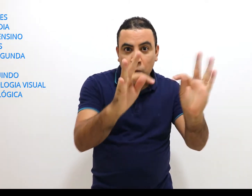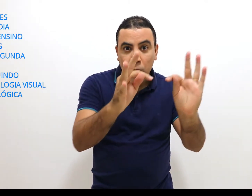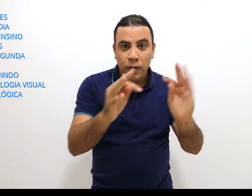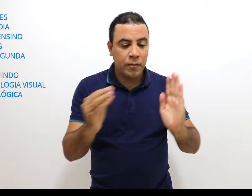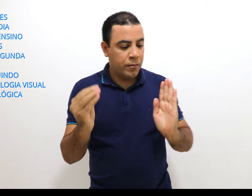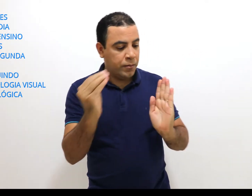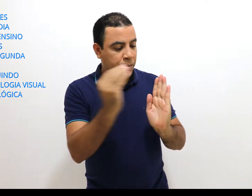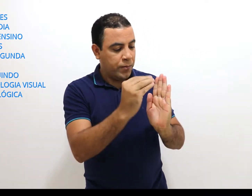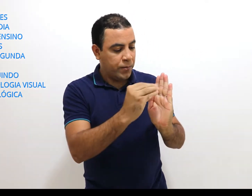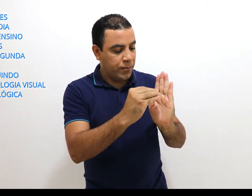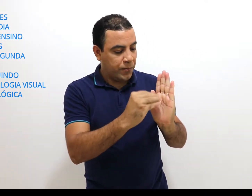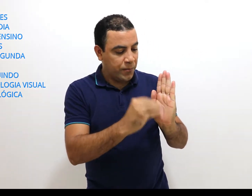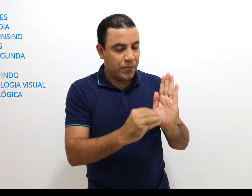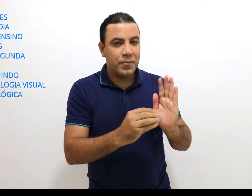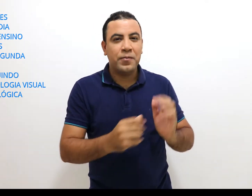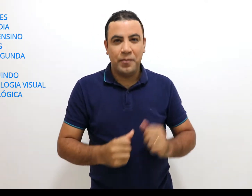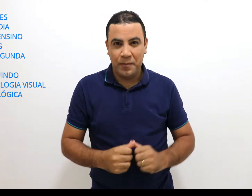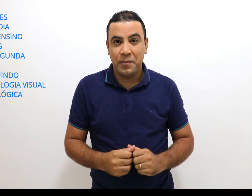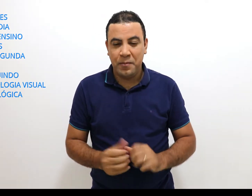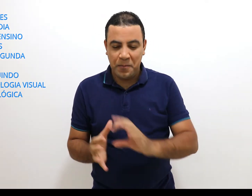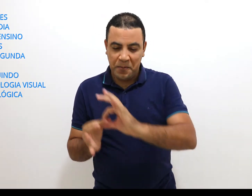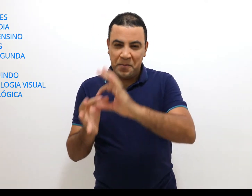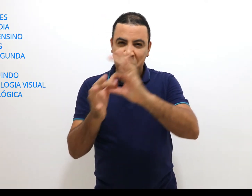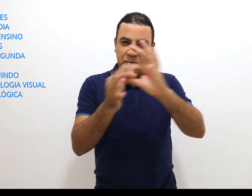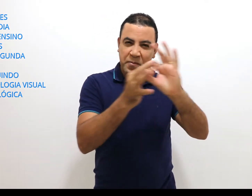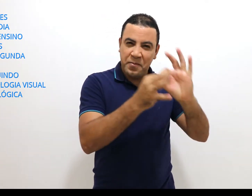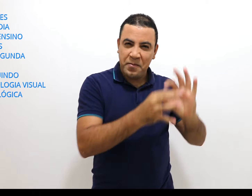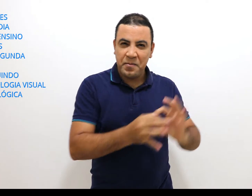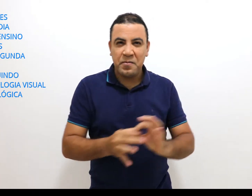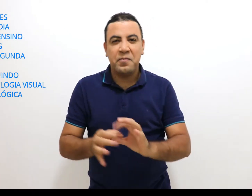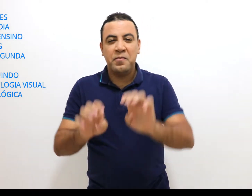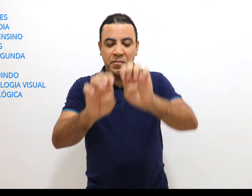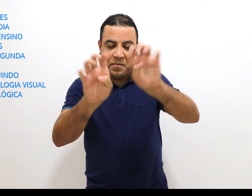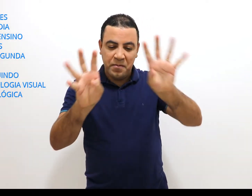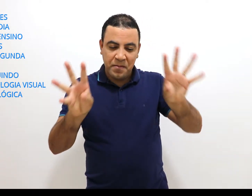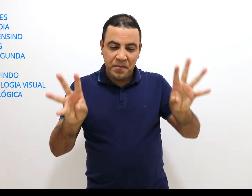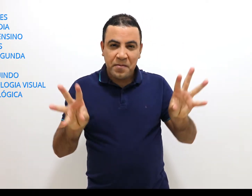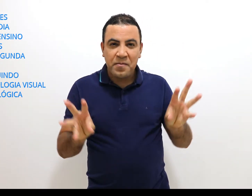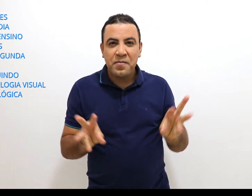Construindo uma ecologia visual e tecnológica.